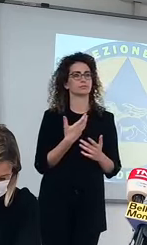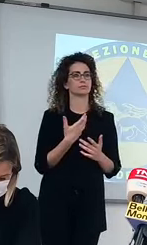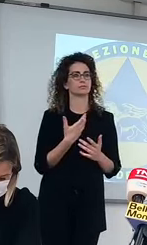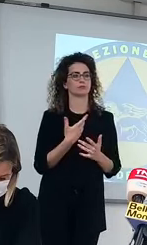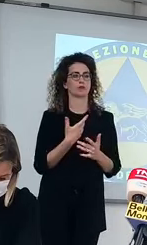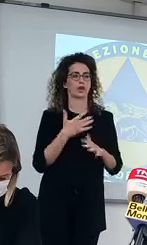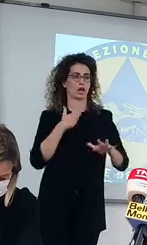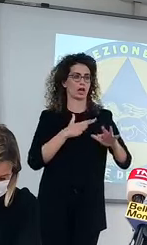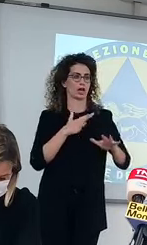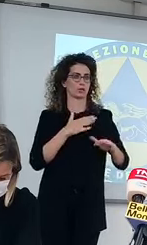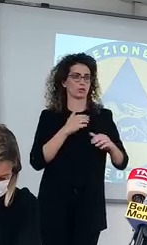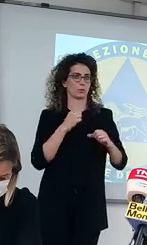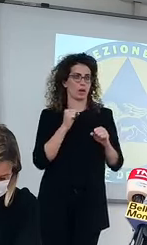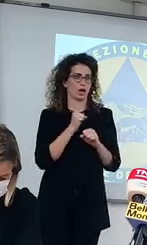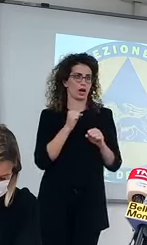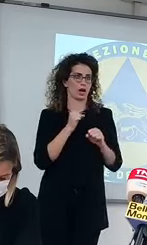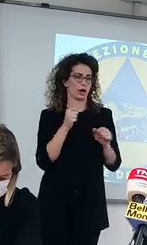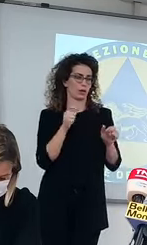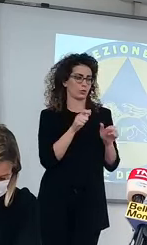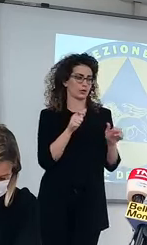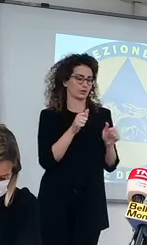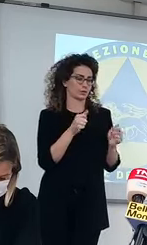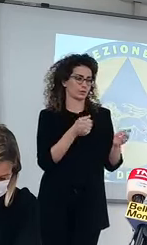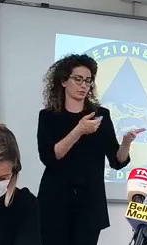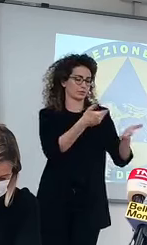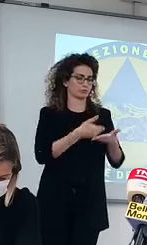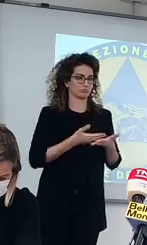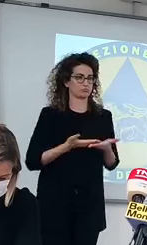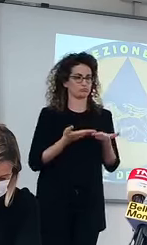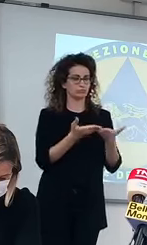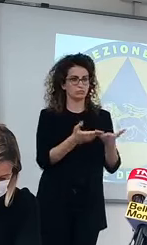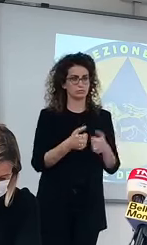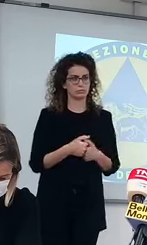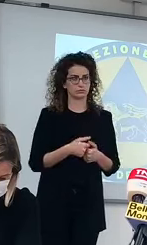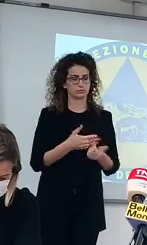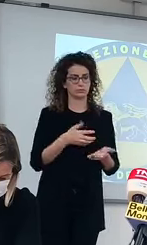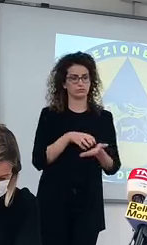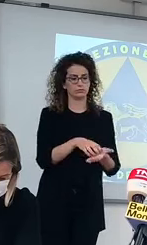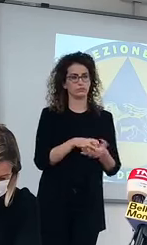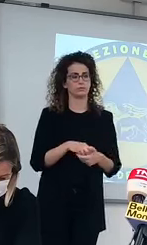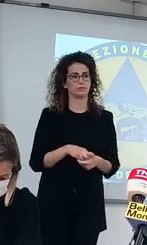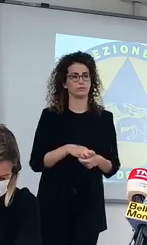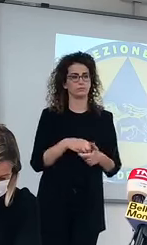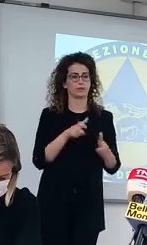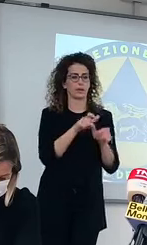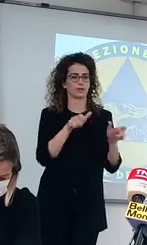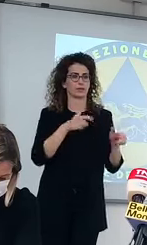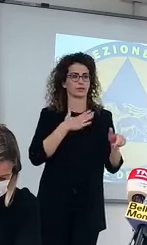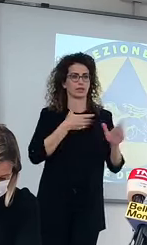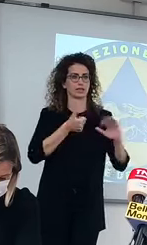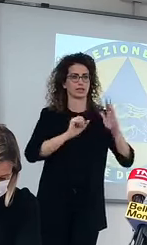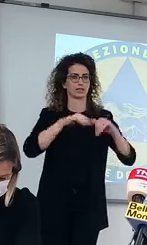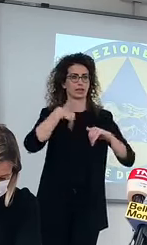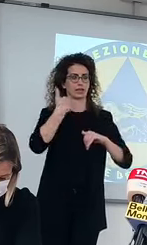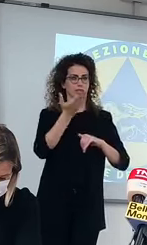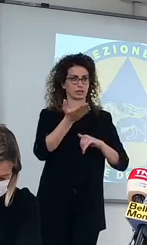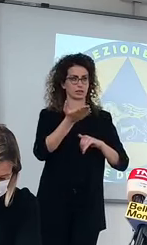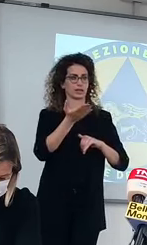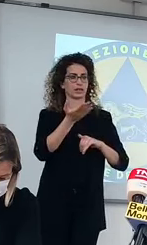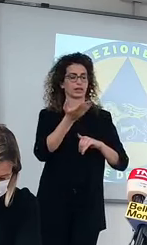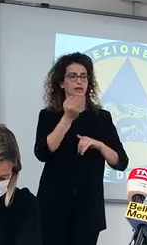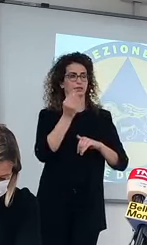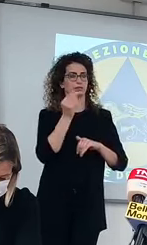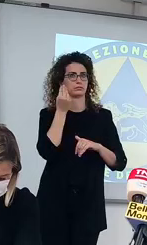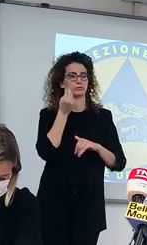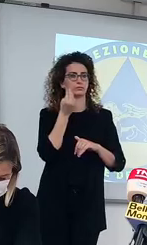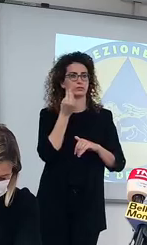timori che ci hanno scritto i lettori. Allora, molti lettori sopra i 60 anni chiedono se eventualmente